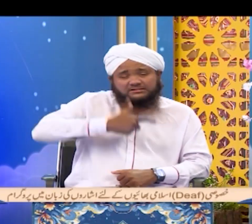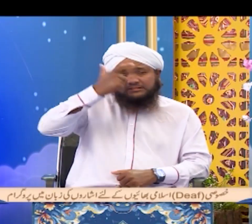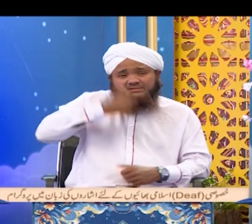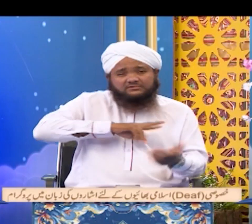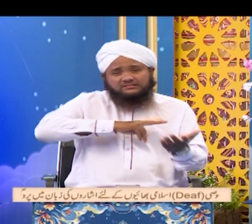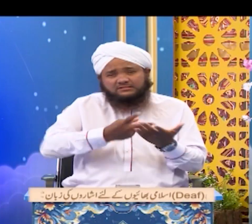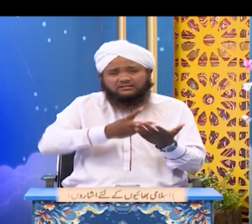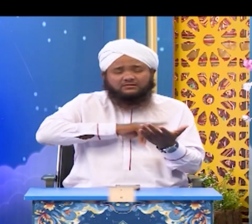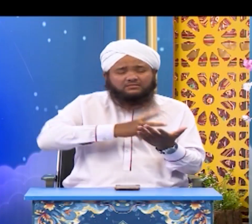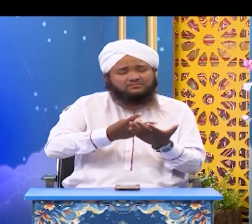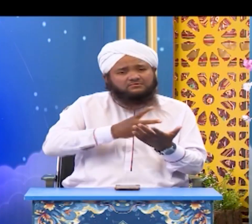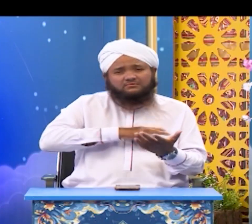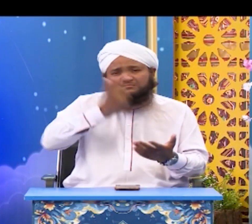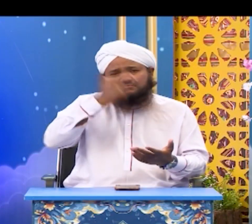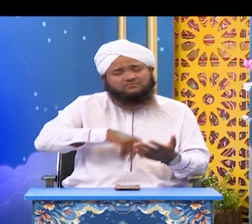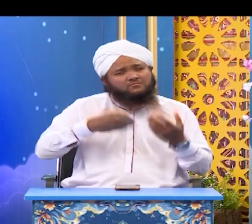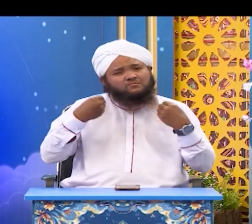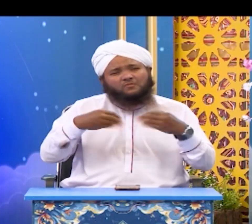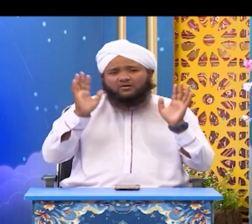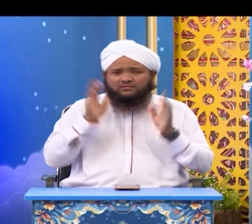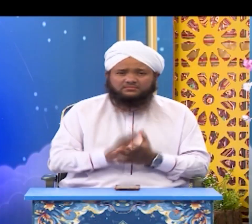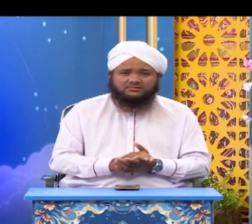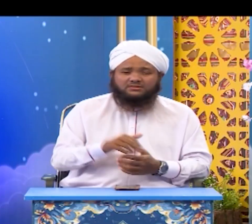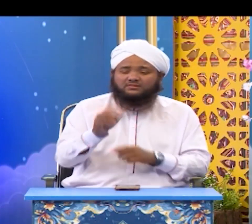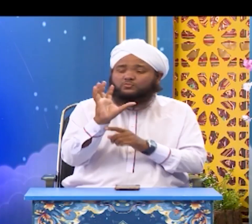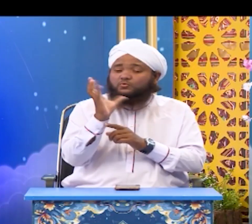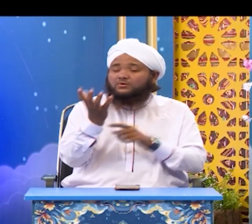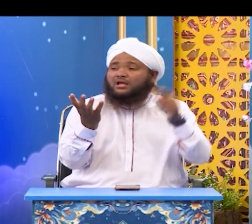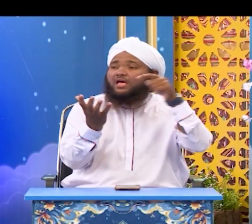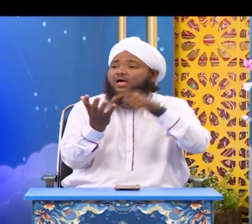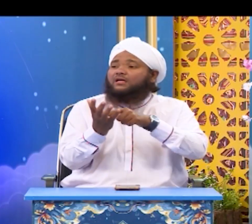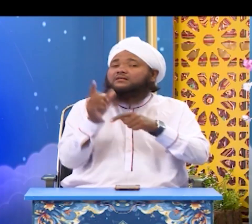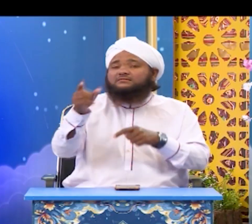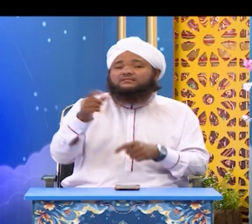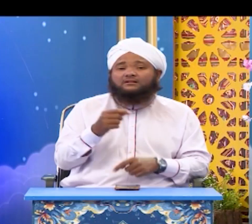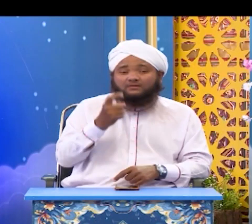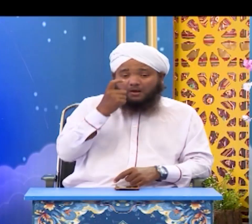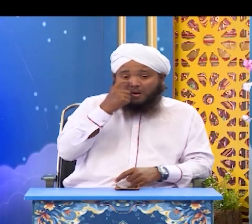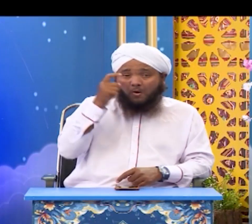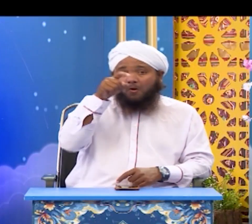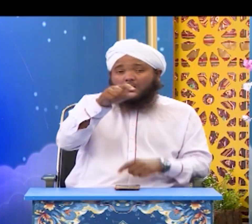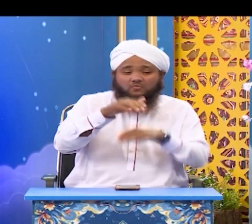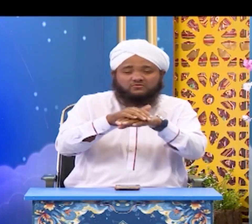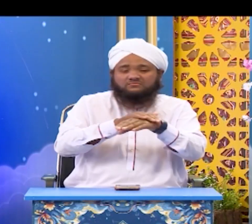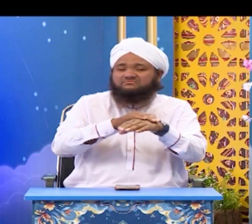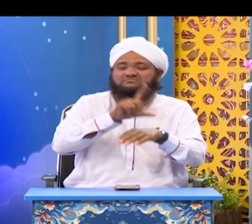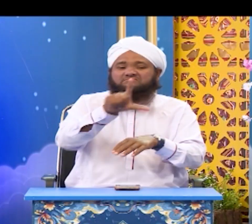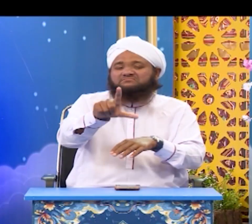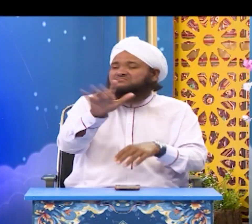اور آنسو بہاتی رہیں، مگر دنیا میں کوئی بھی ان عورتوں کے زخموں پر مرہم رکھنے والا اور ان